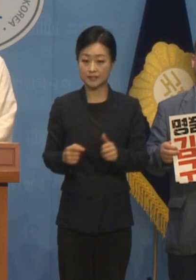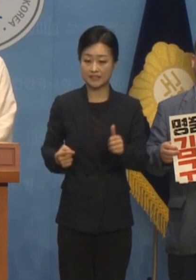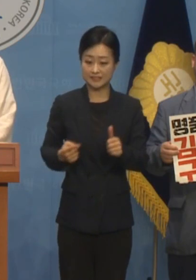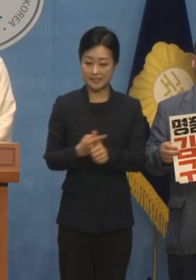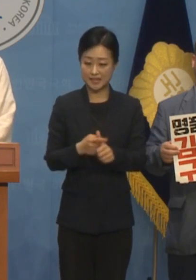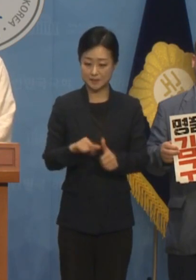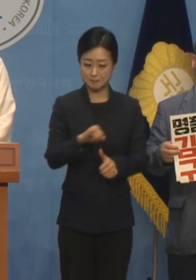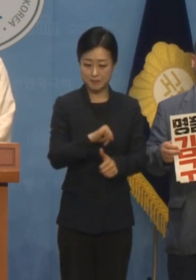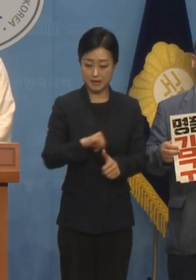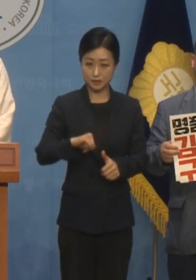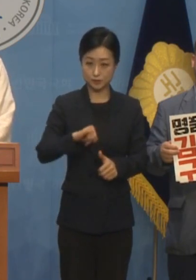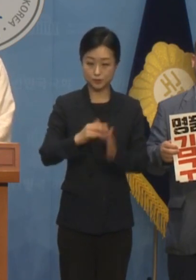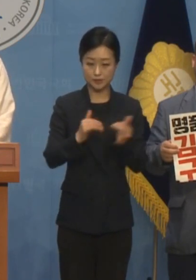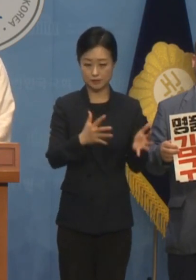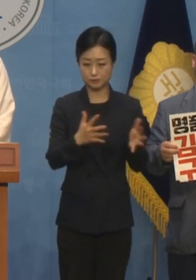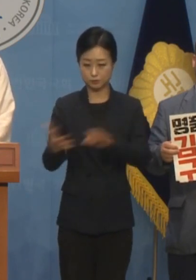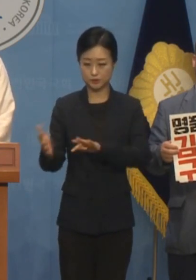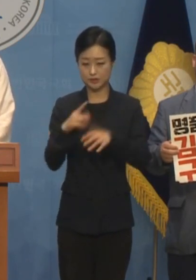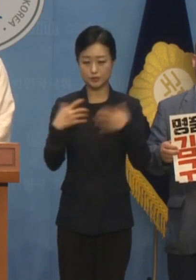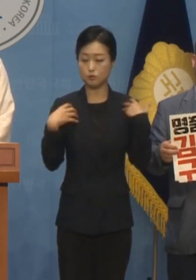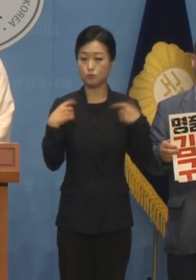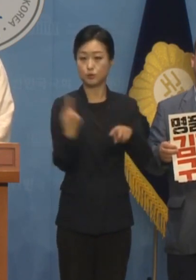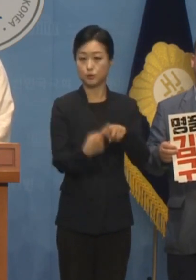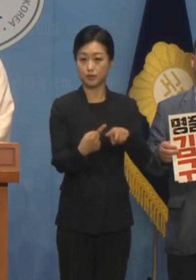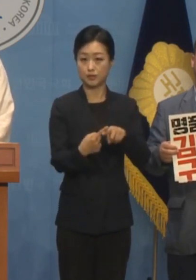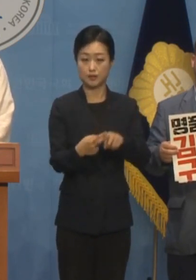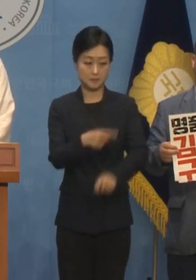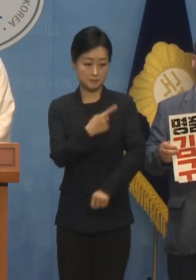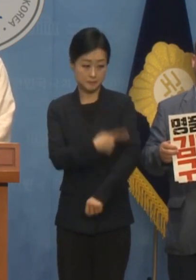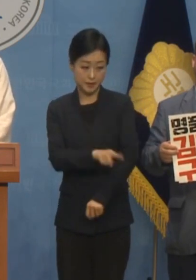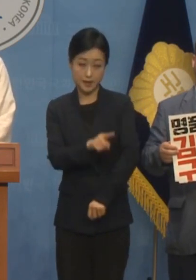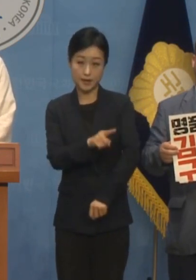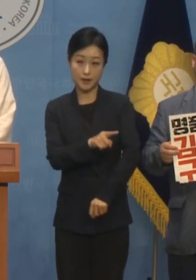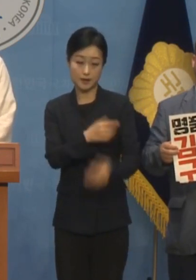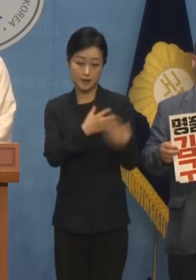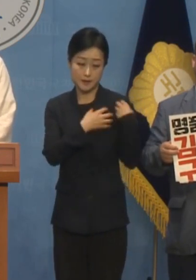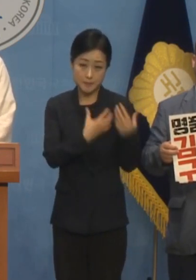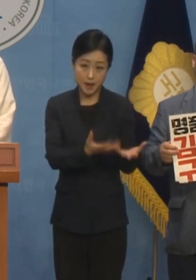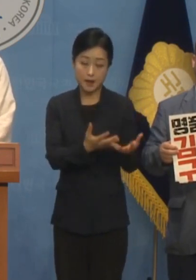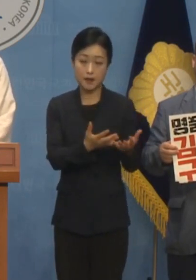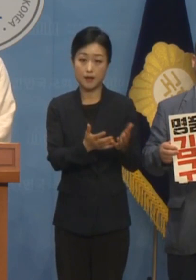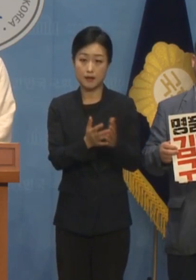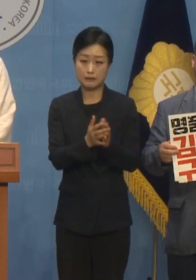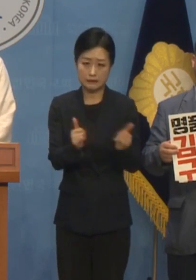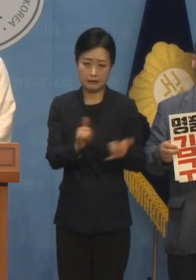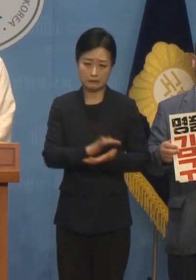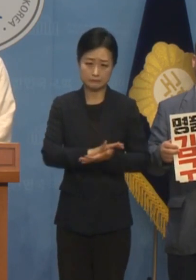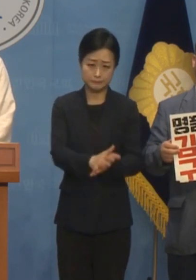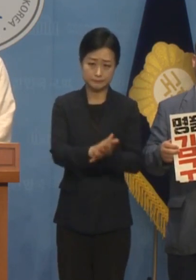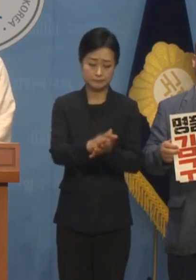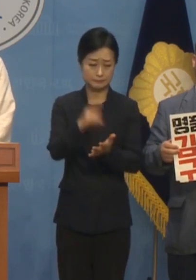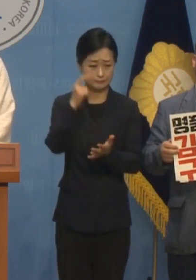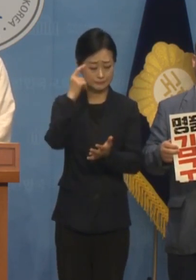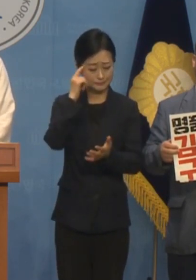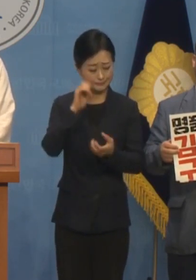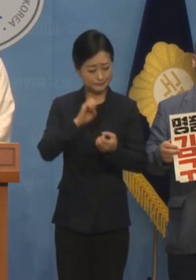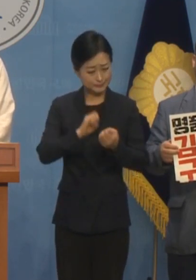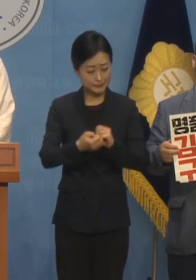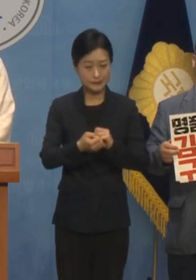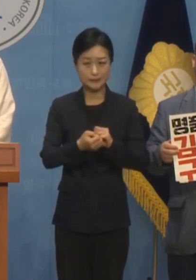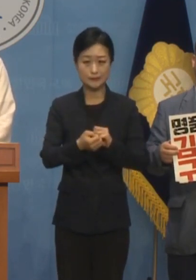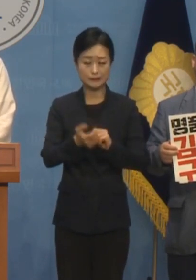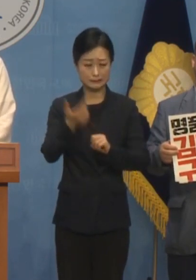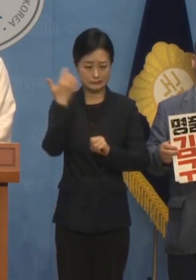바이러스 정권입니다. 무능과 무책임을 넘어 반인륜적이며 반이성적이고